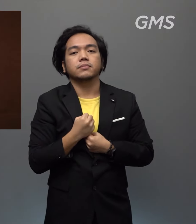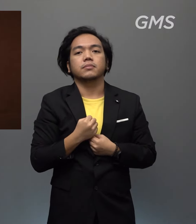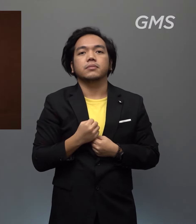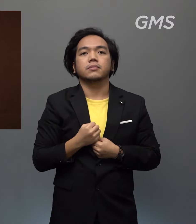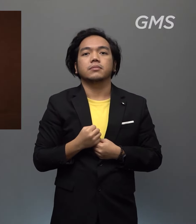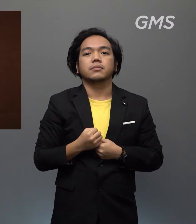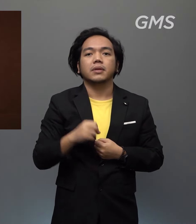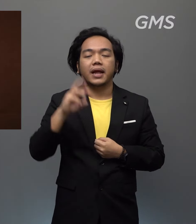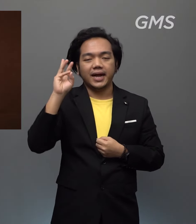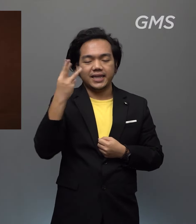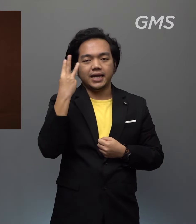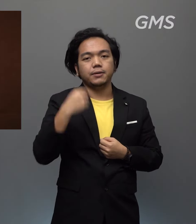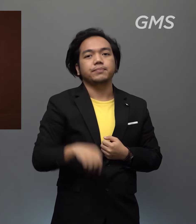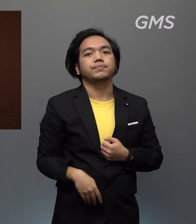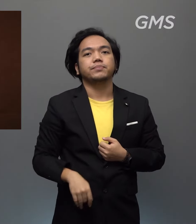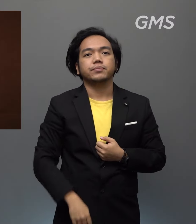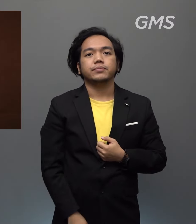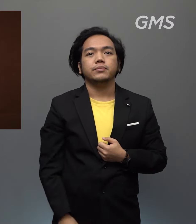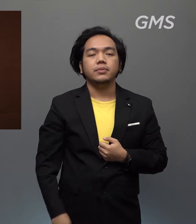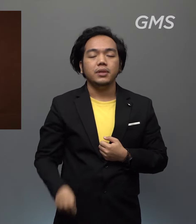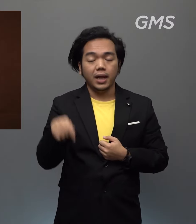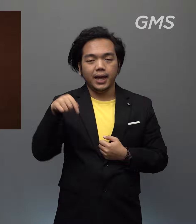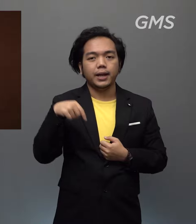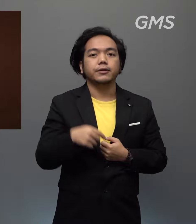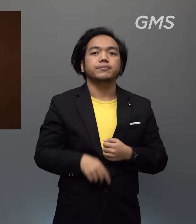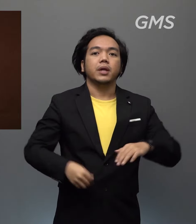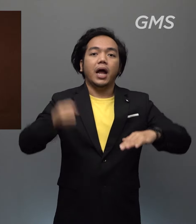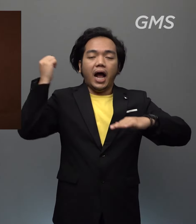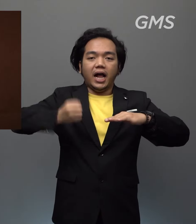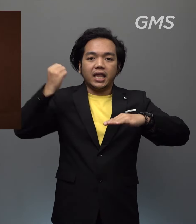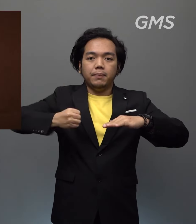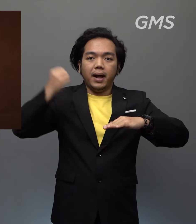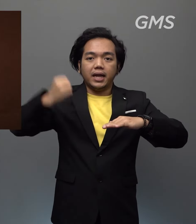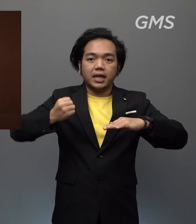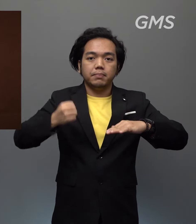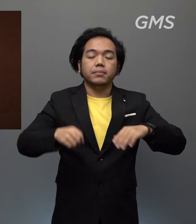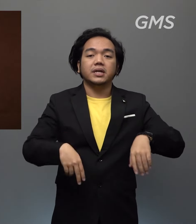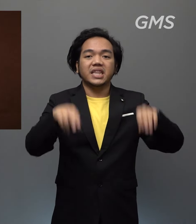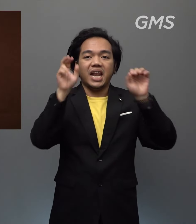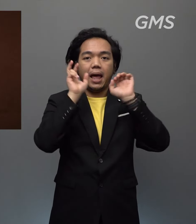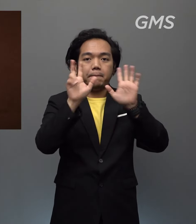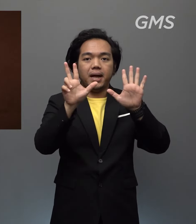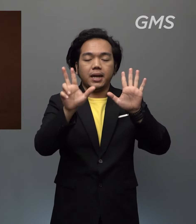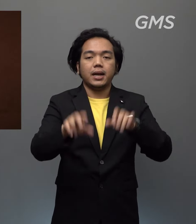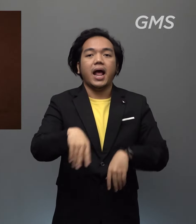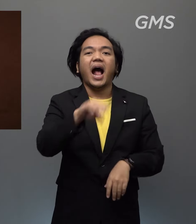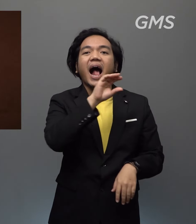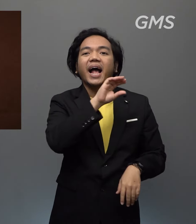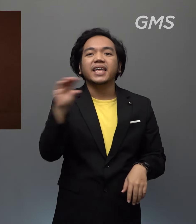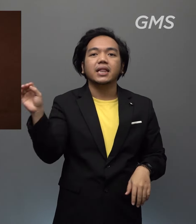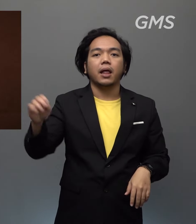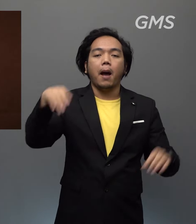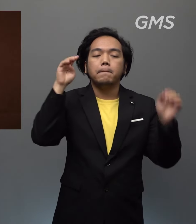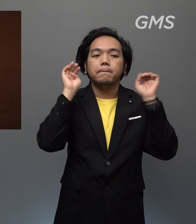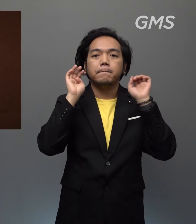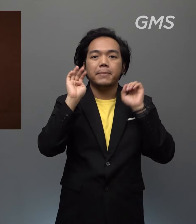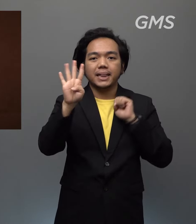Hakim-hakim pasal yang ke-8, ayat yang ke-4. Kita loncat pada hakim-hakim. Ini bagian yang